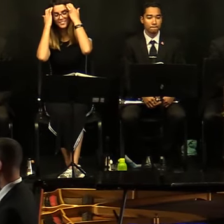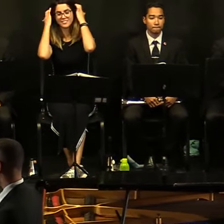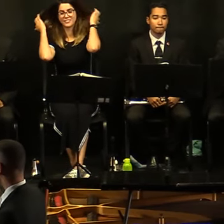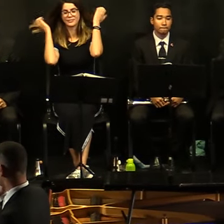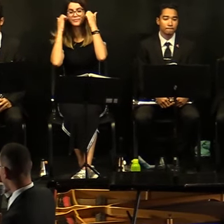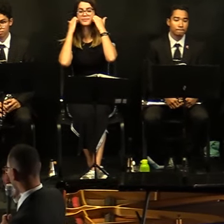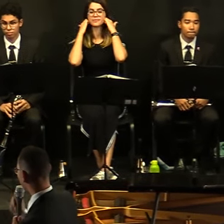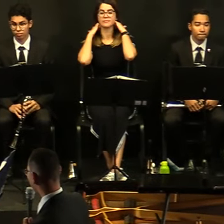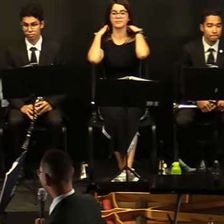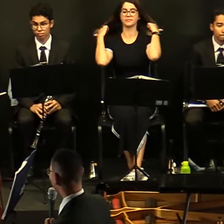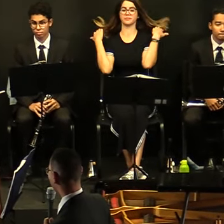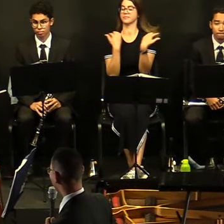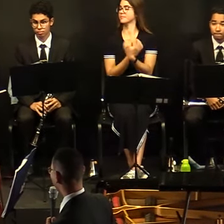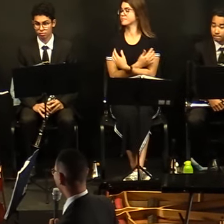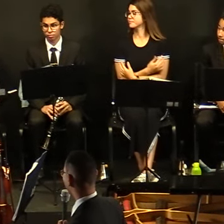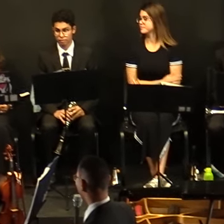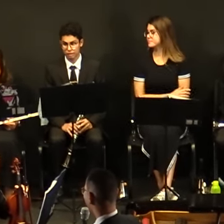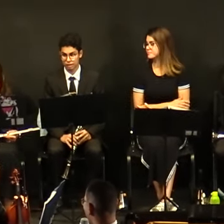é a flauta.